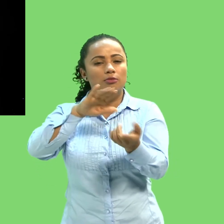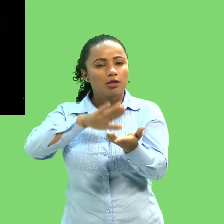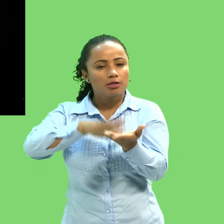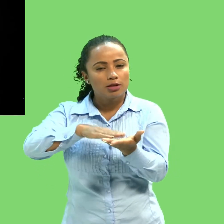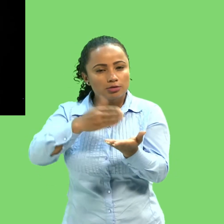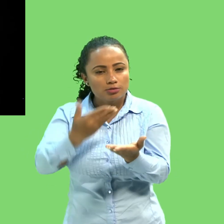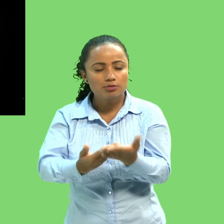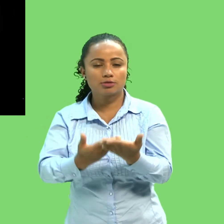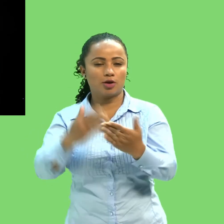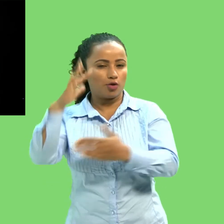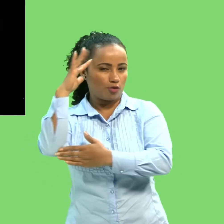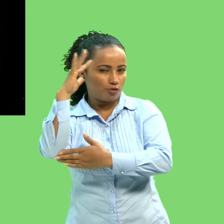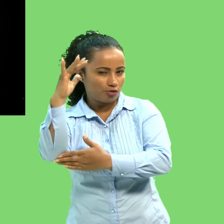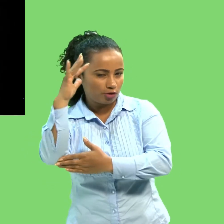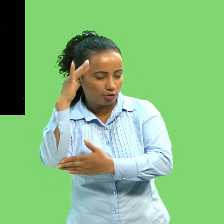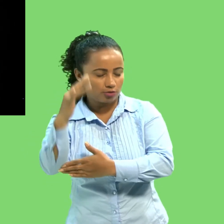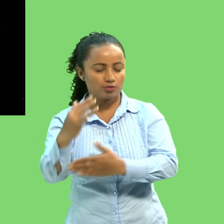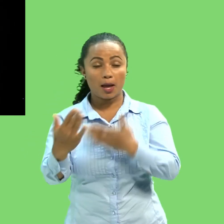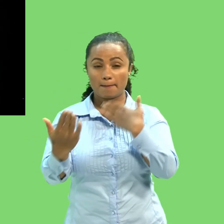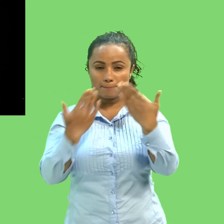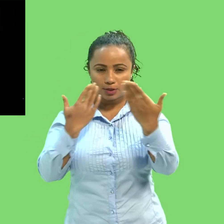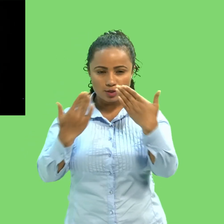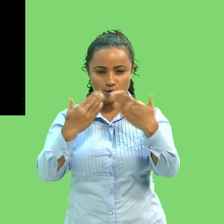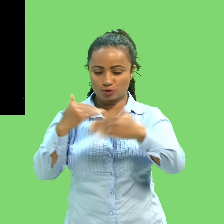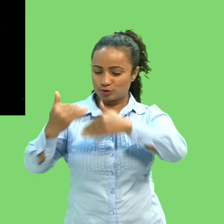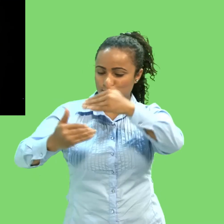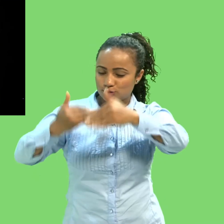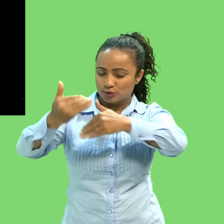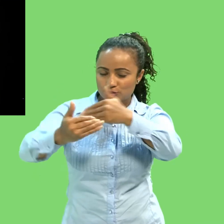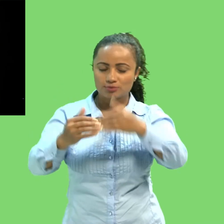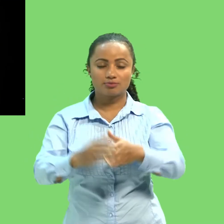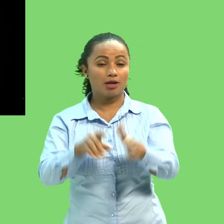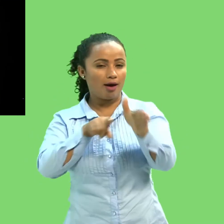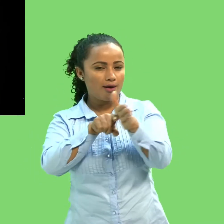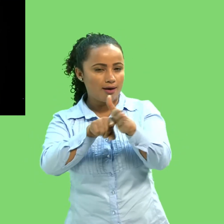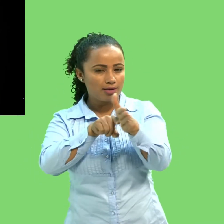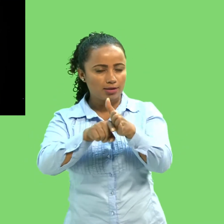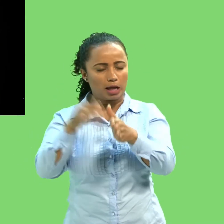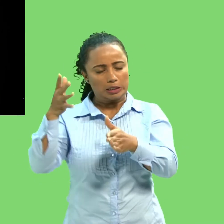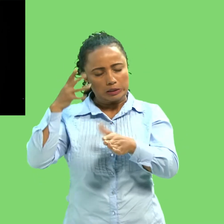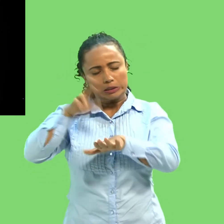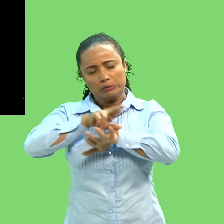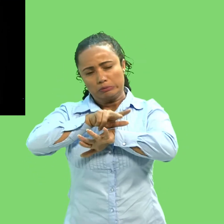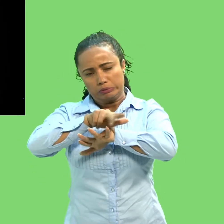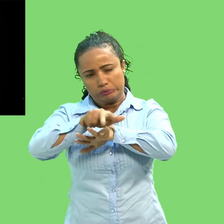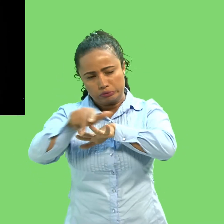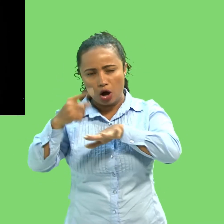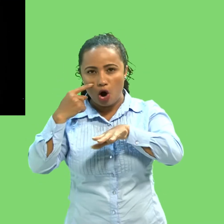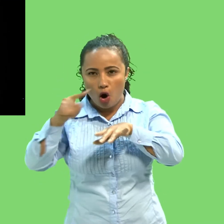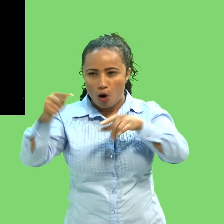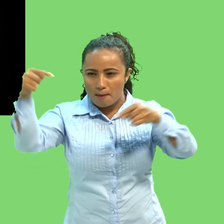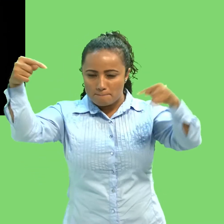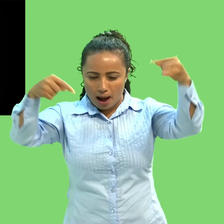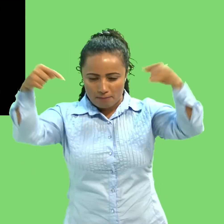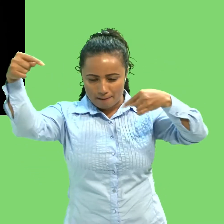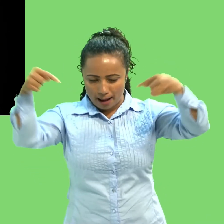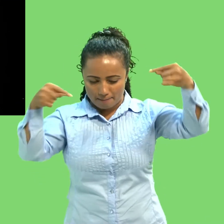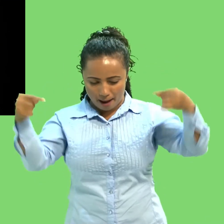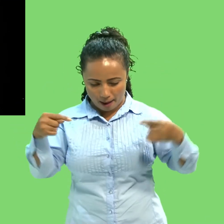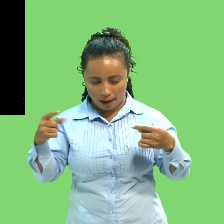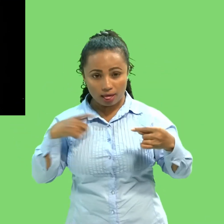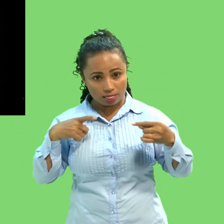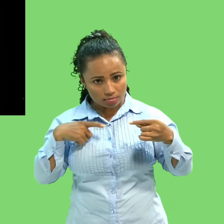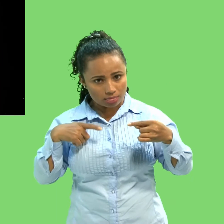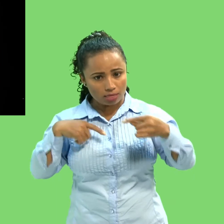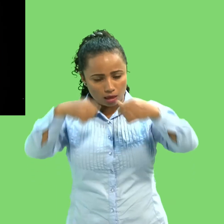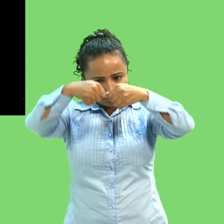desenvolvimento, a análise do discurso, dentre outras, tá? Só para vocês perceberem que ela está realmente em comunhão com as outras disciplinas também. O que reforça